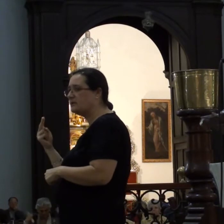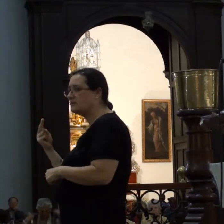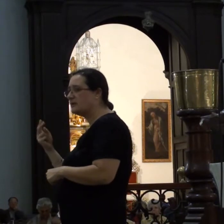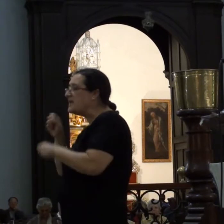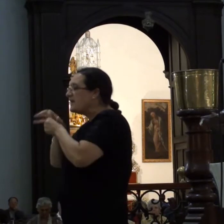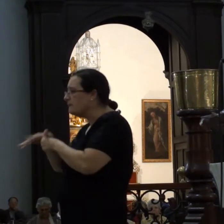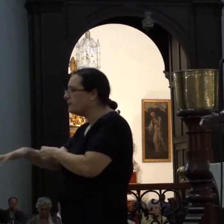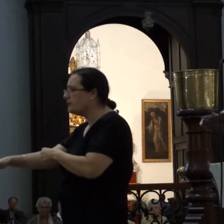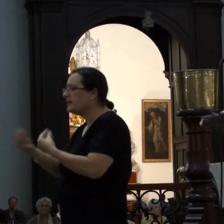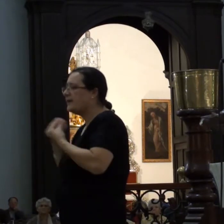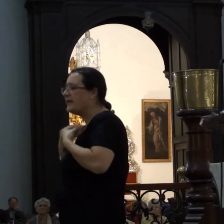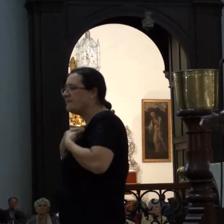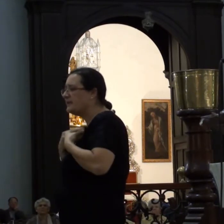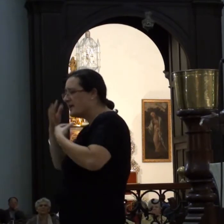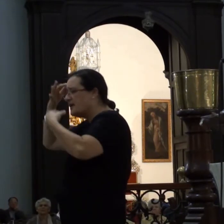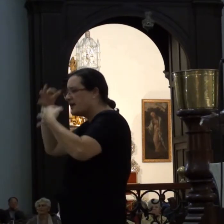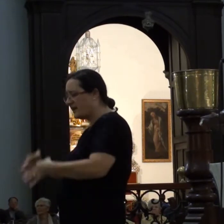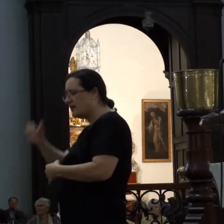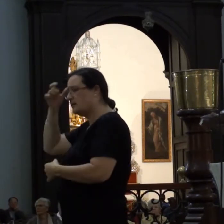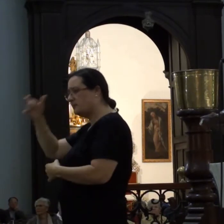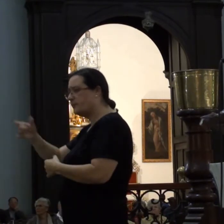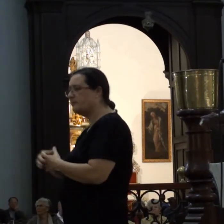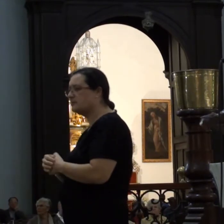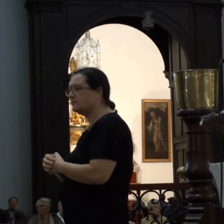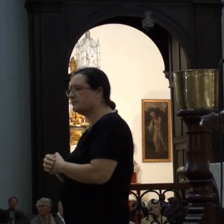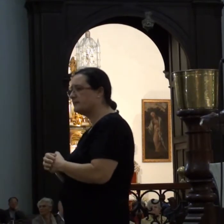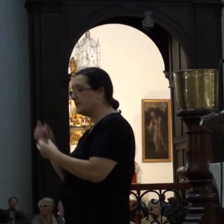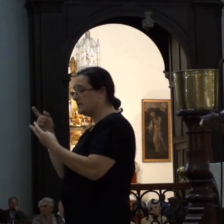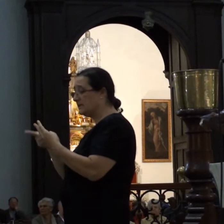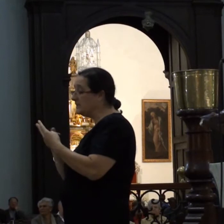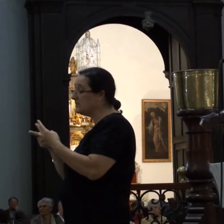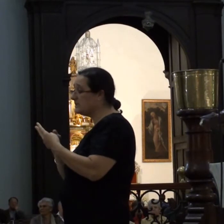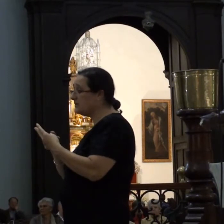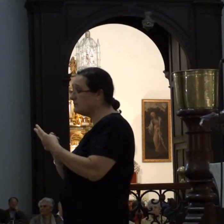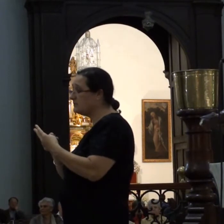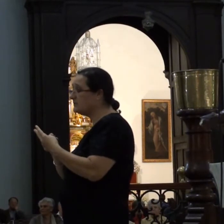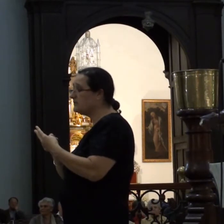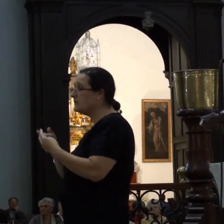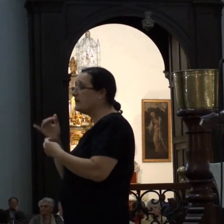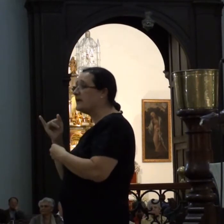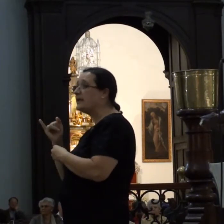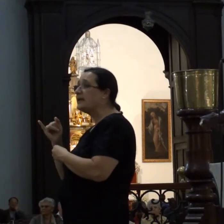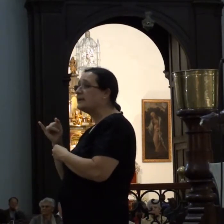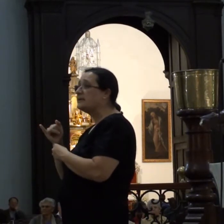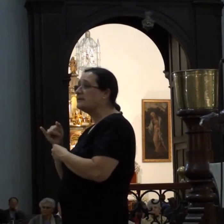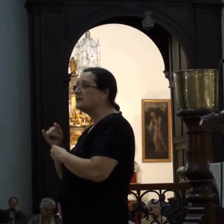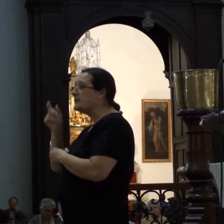vida real de nuestro pueblo el tercer lugar la desertificación